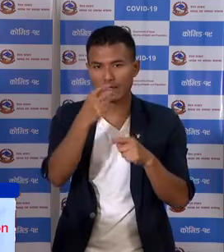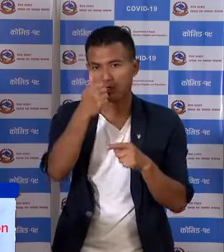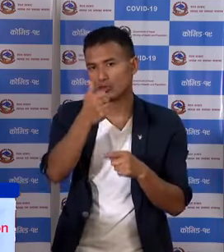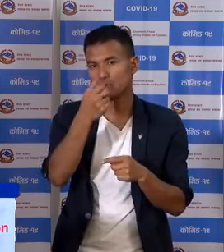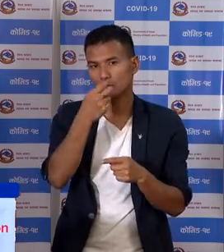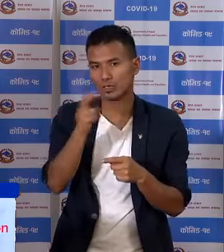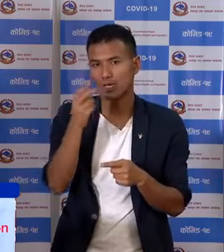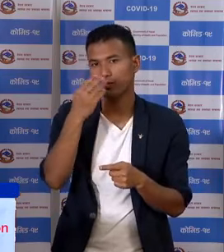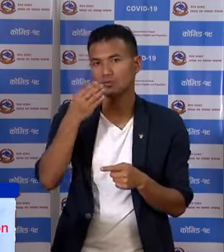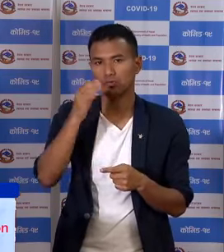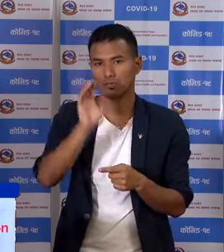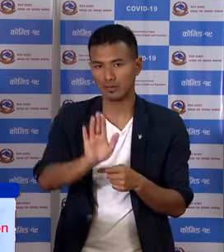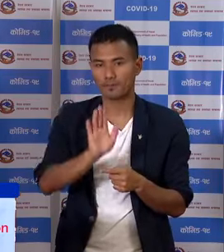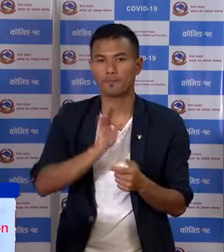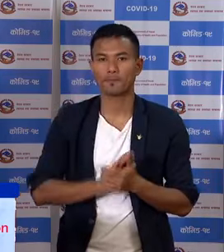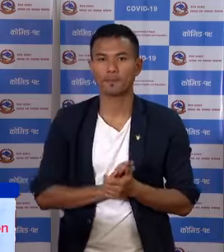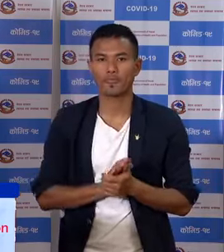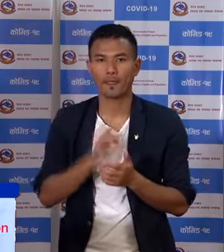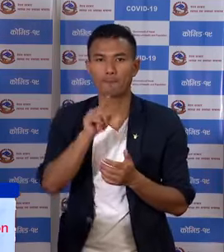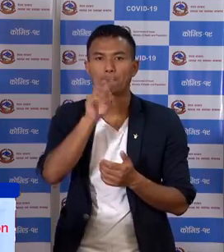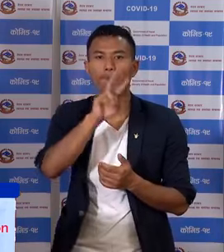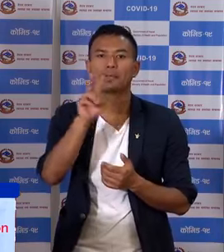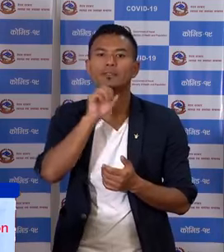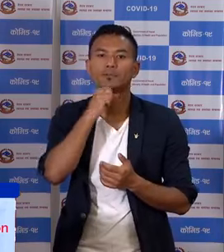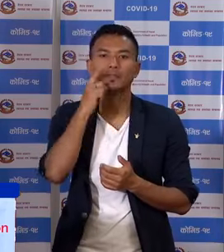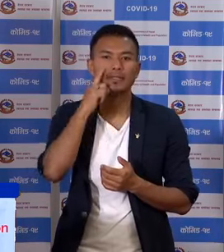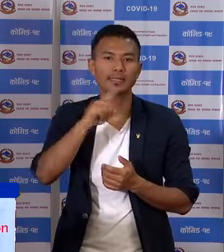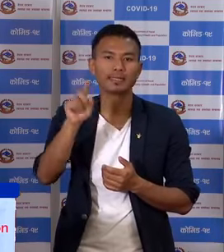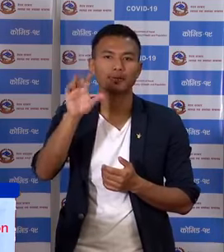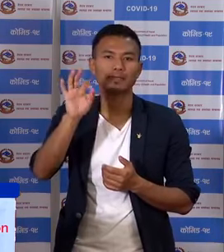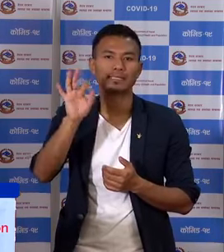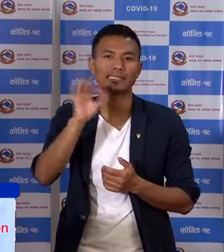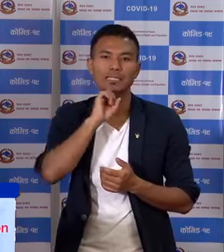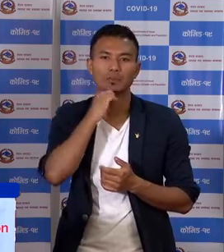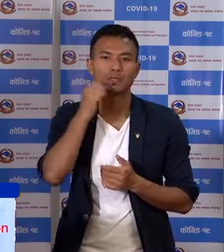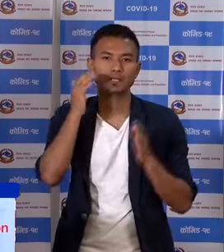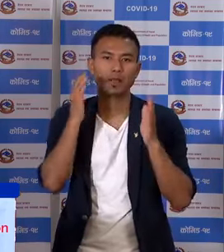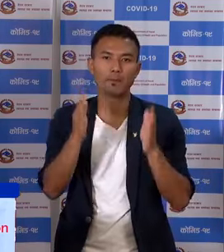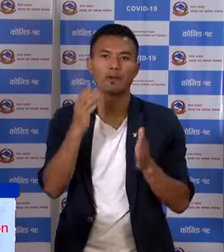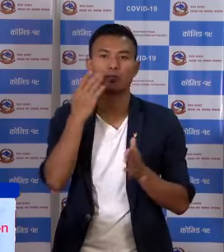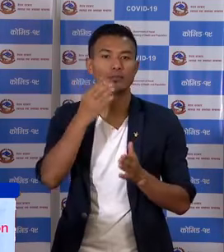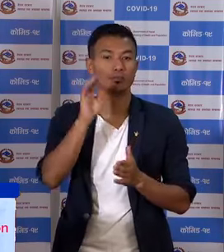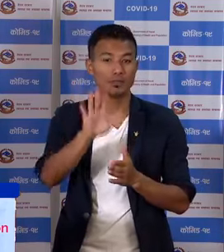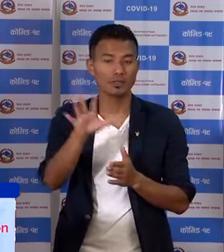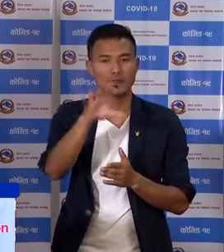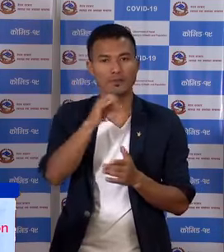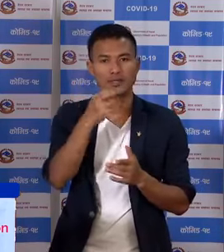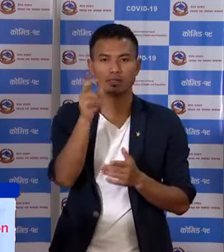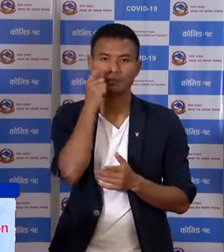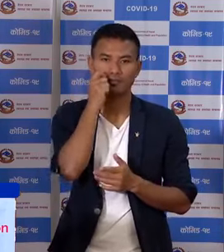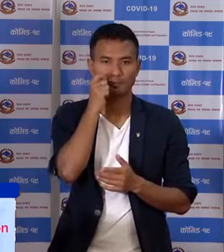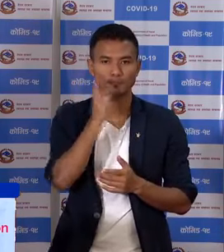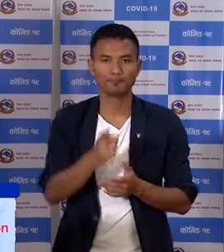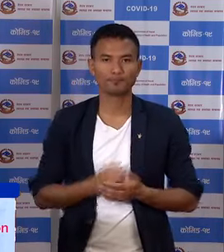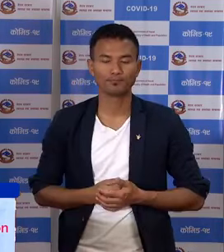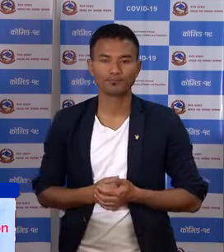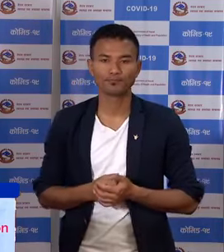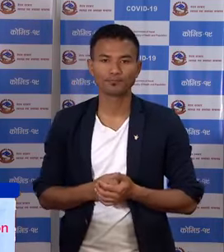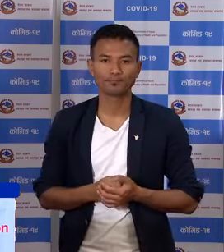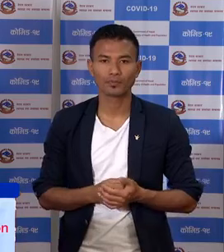का 6 जाना हुनों छा जो 22 बर्ष देखी 50 बर्ष उमेरका हुनों छा वाहरू सबै पुरुष हुनों छा